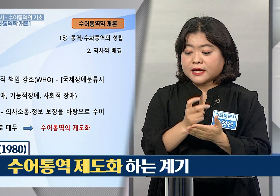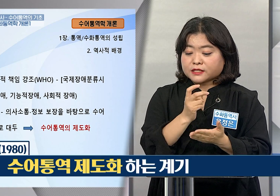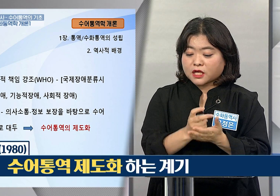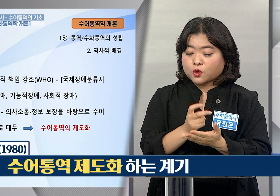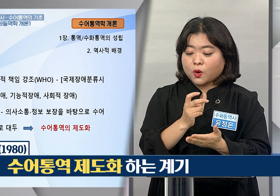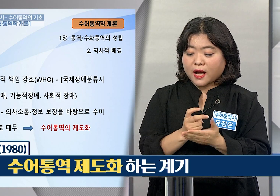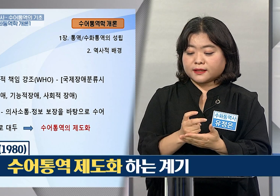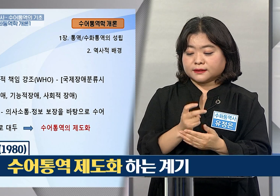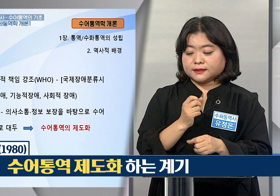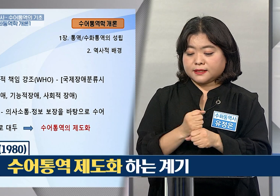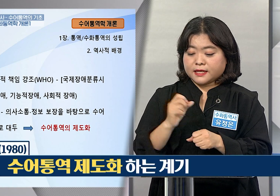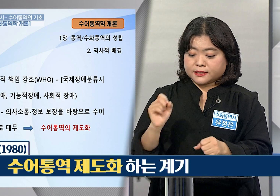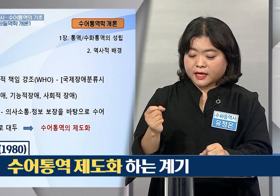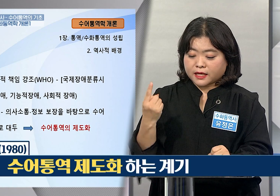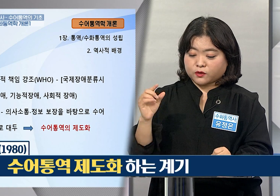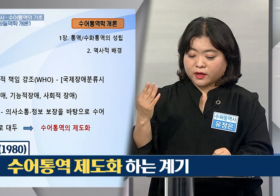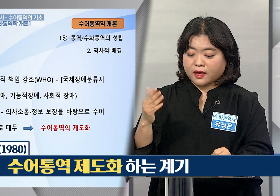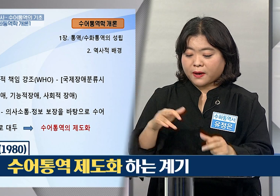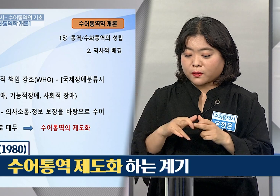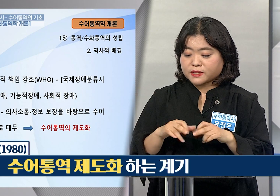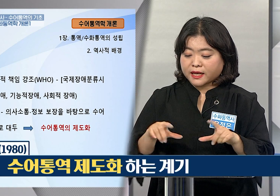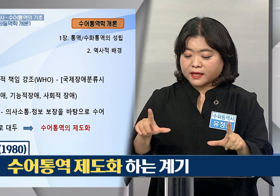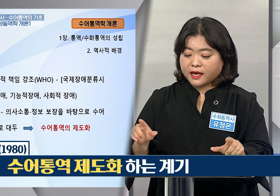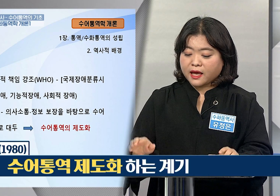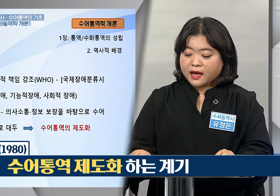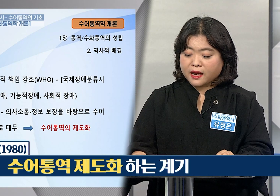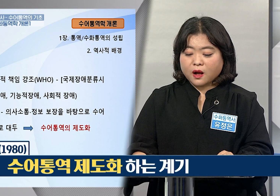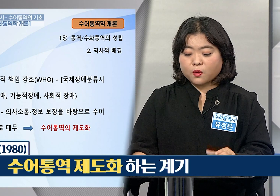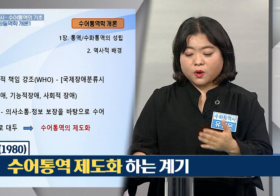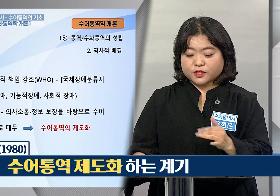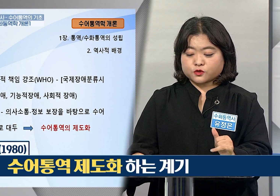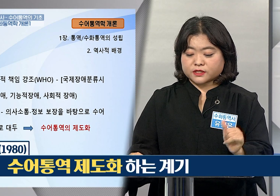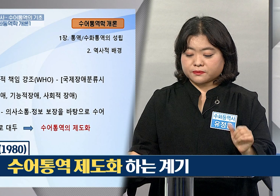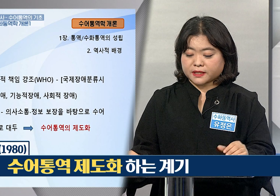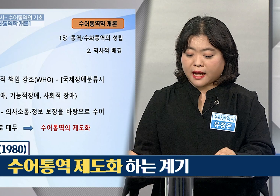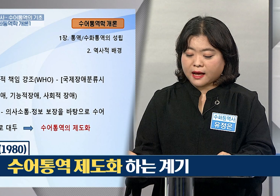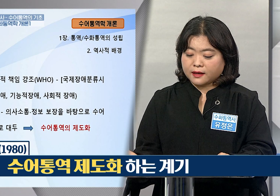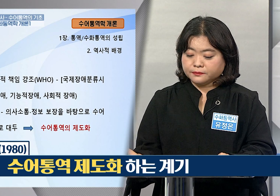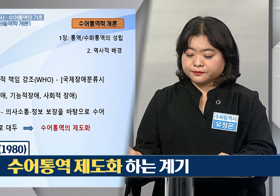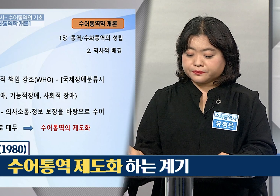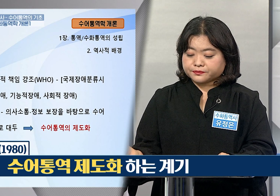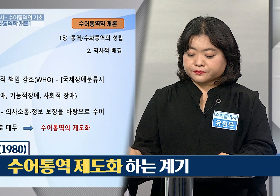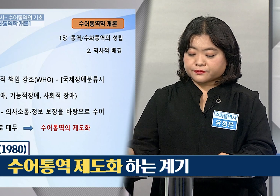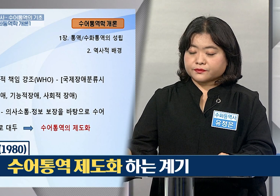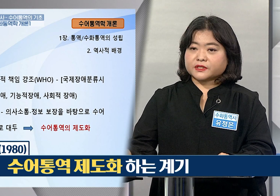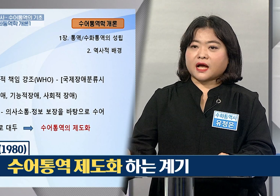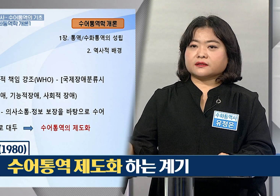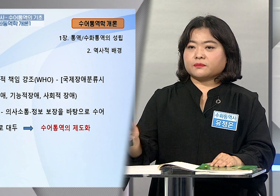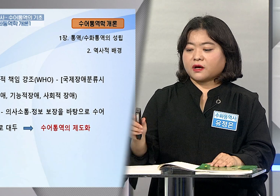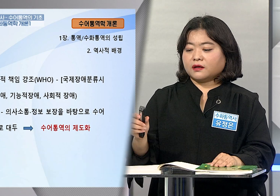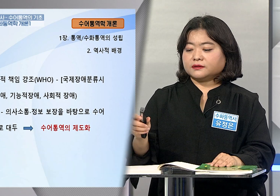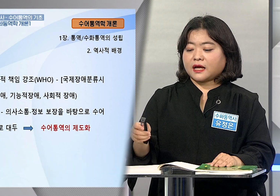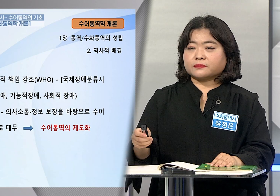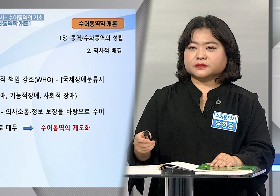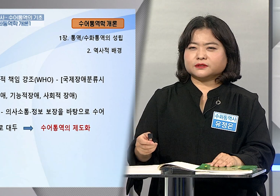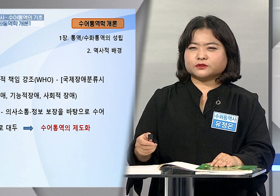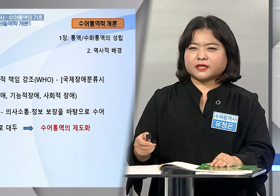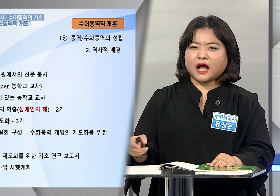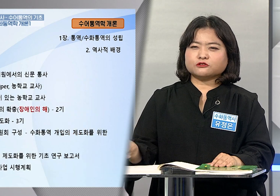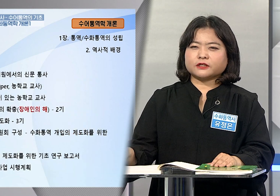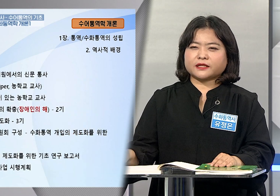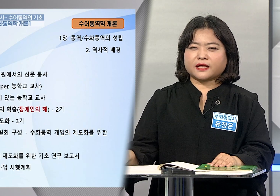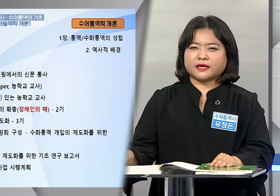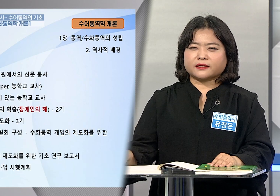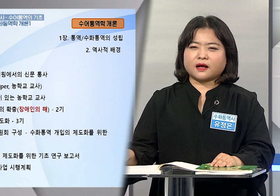수화통역을 제도화하는 계기가 된 게 바로 장애인의 해라고 할 수 있습니다. 자, 그러면 다음은